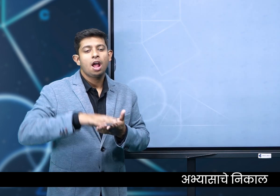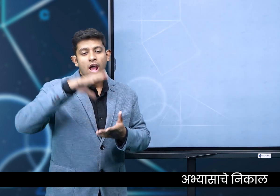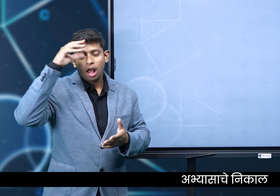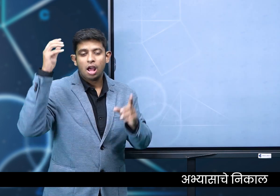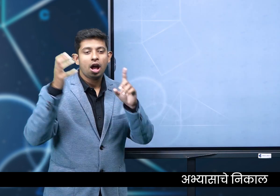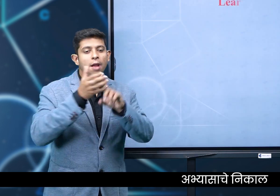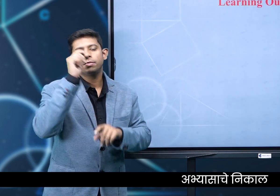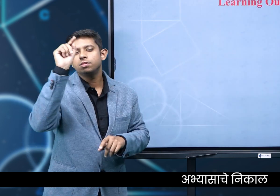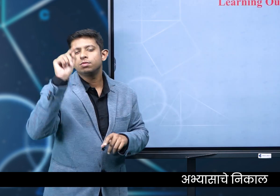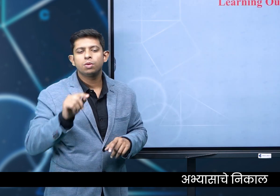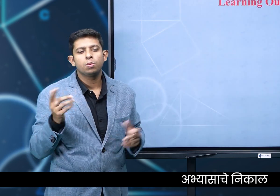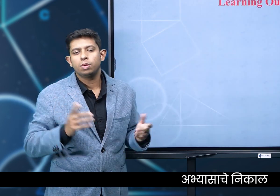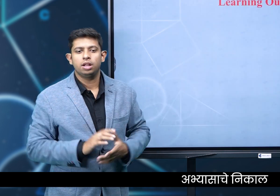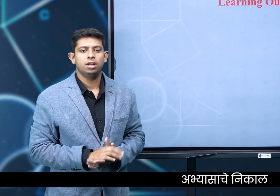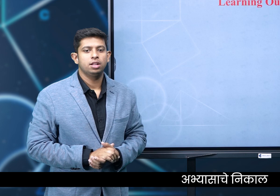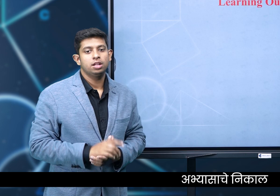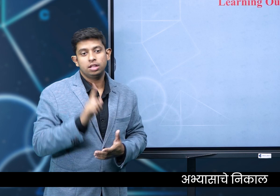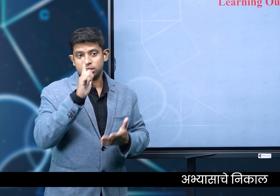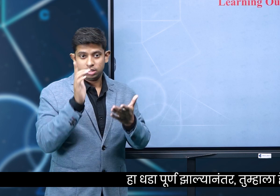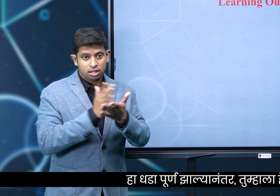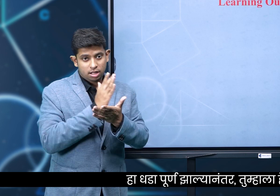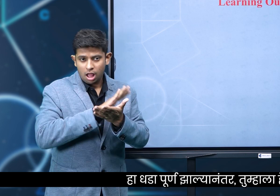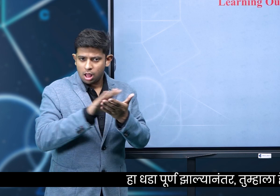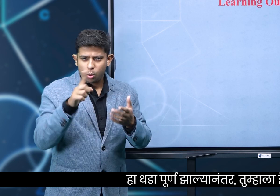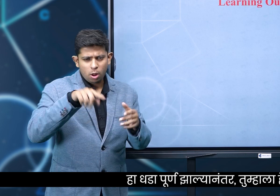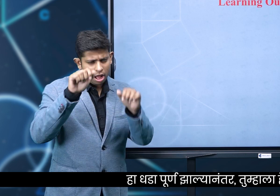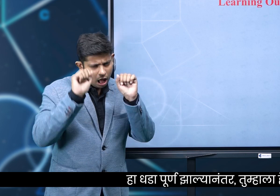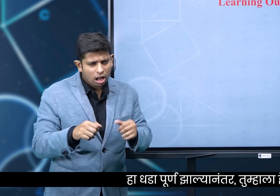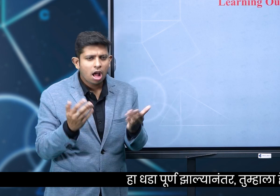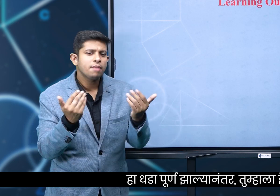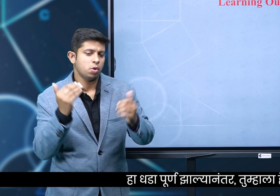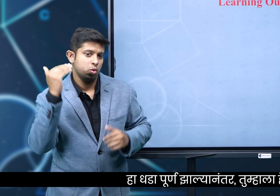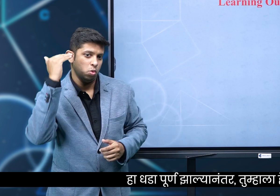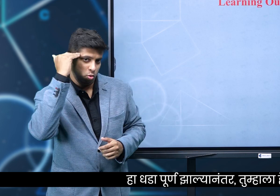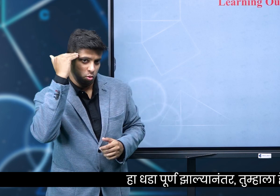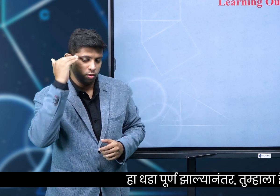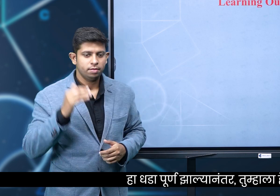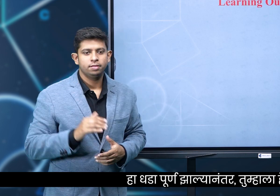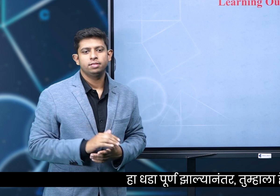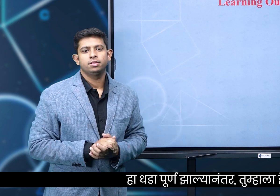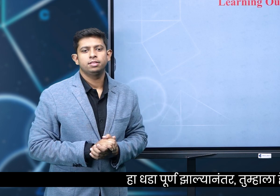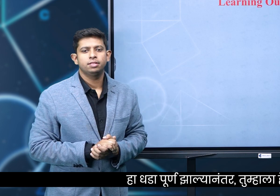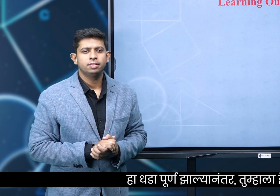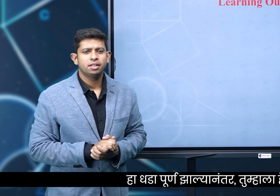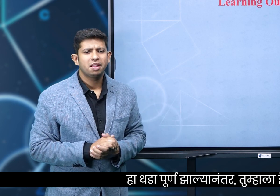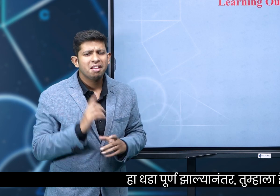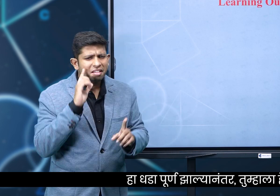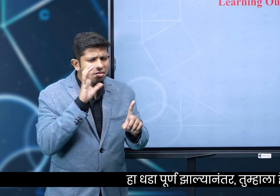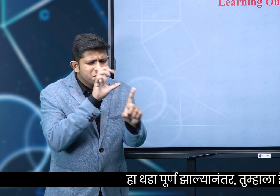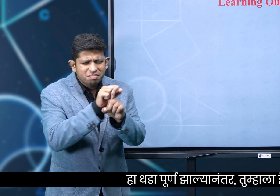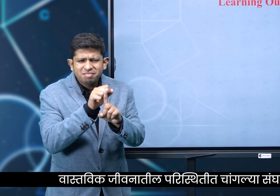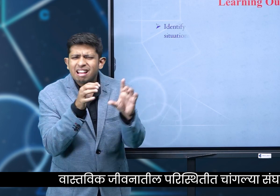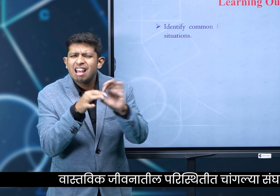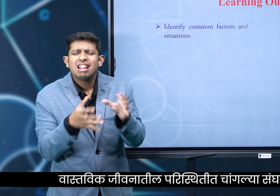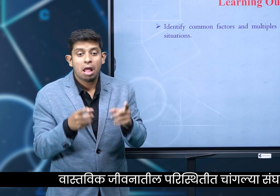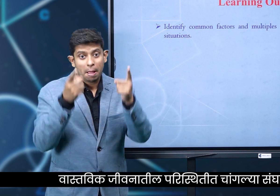अभ्यासाचे निकाल. हा धडा पूर्ण झाल्यानंतर तुम्हाला हे कळेल. वास्तविक